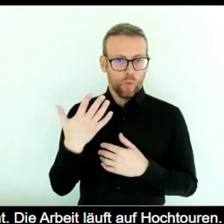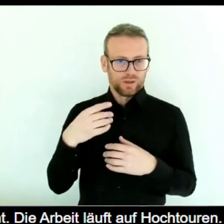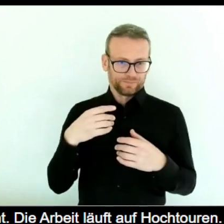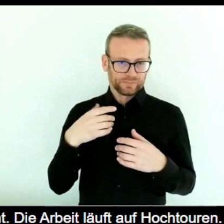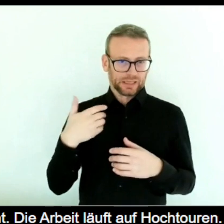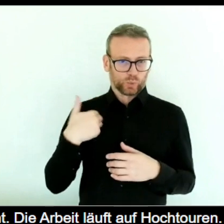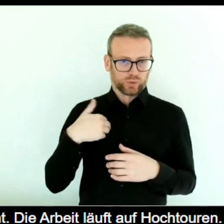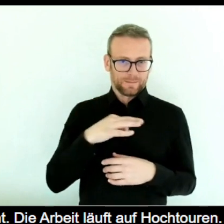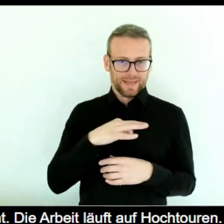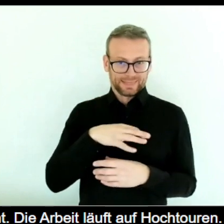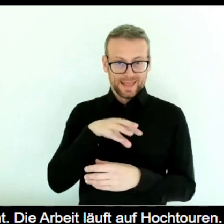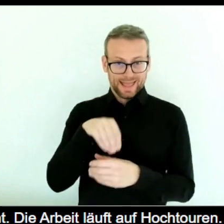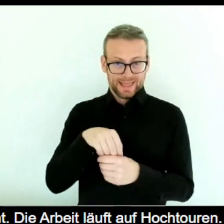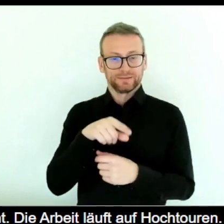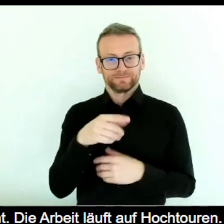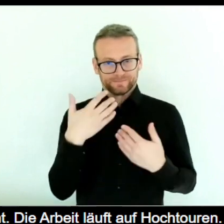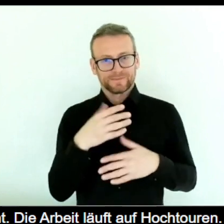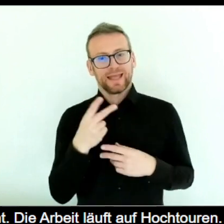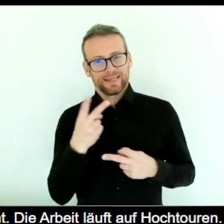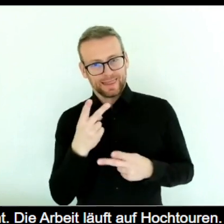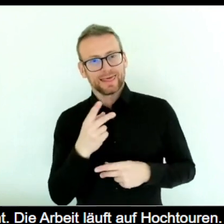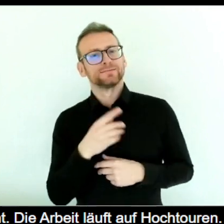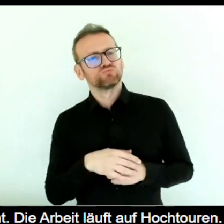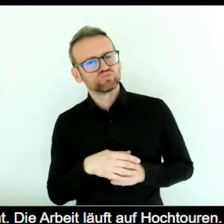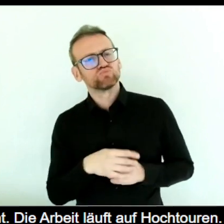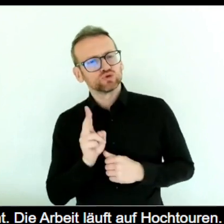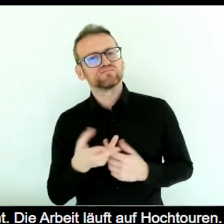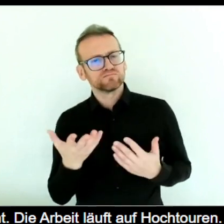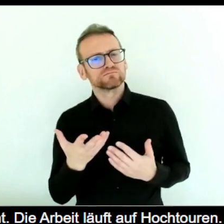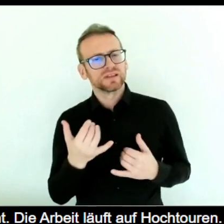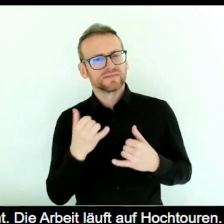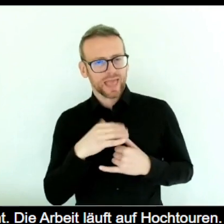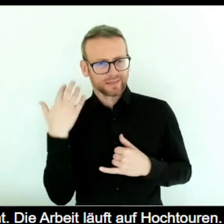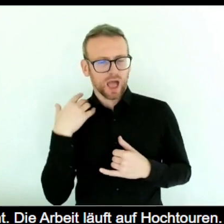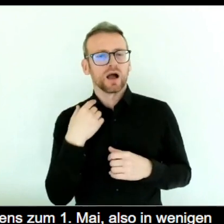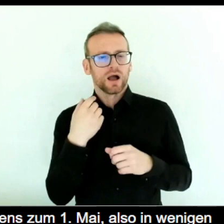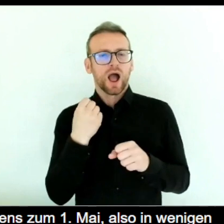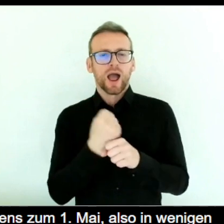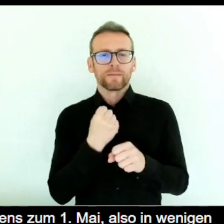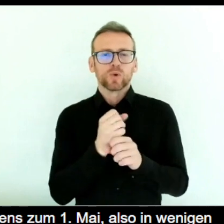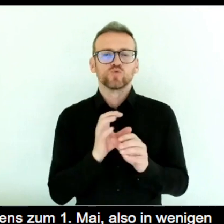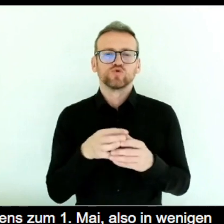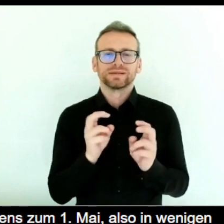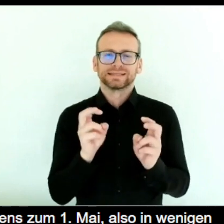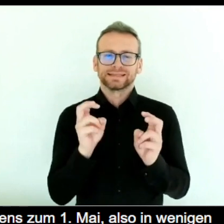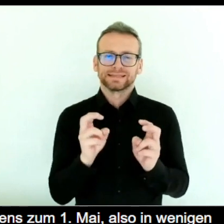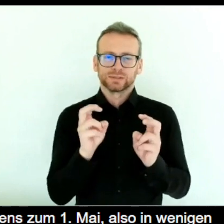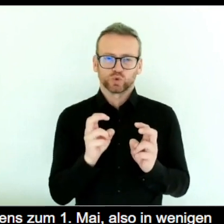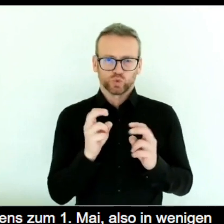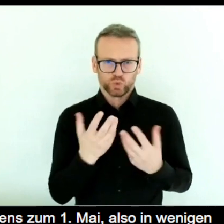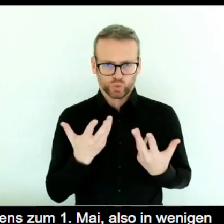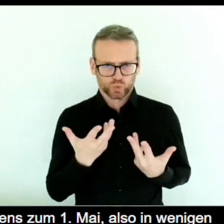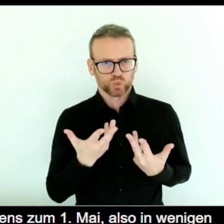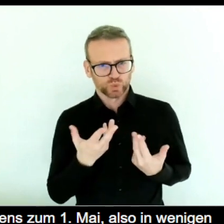mit der EU-Kommission geklärt. Außerdem setzen wir uns als Bayern für eine gerechte und schnelle Aufteilung der